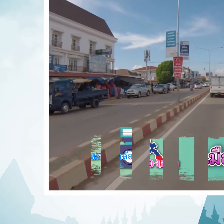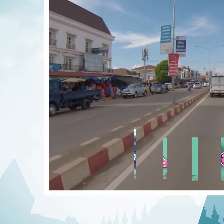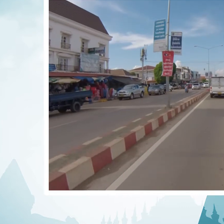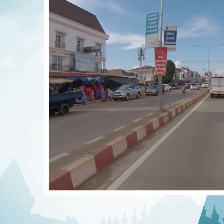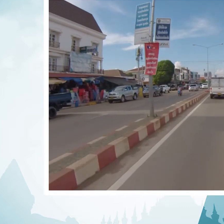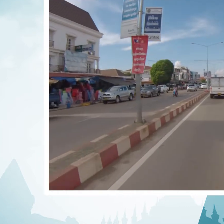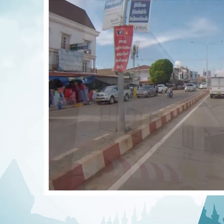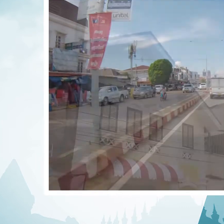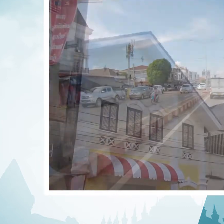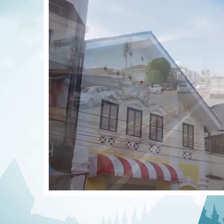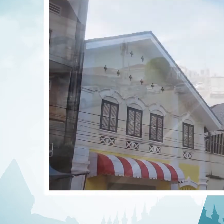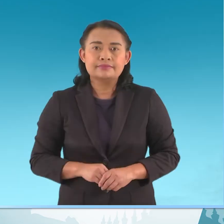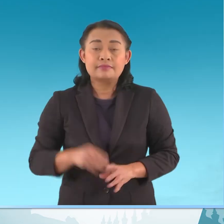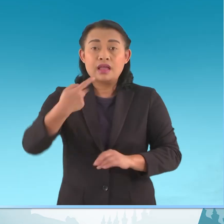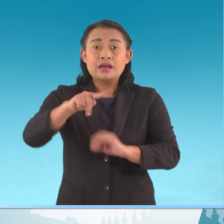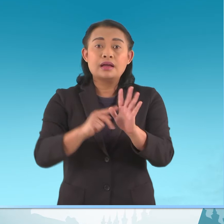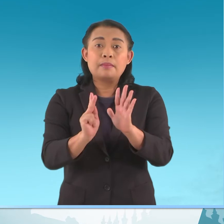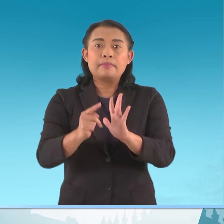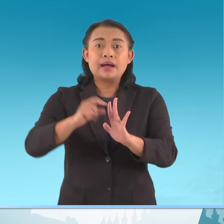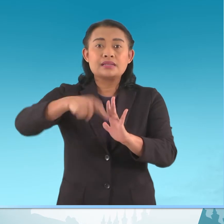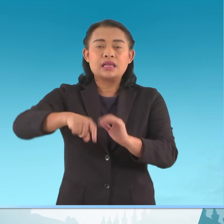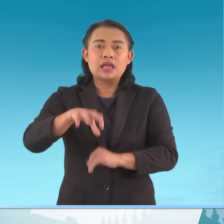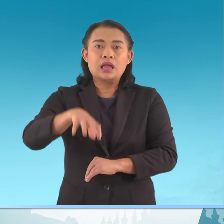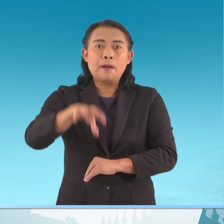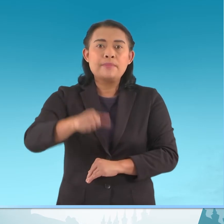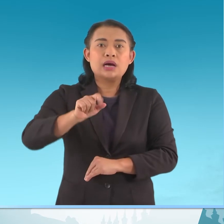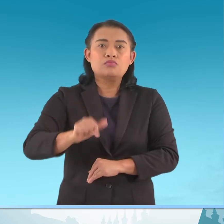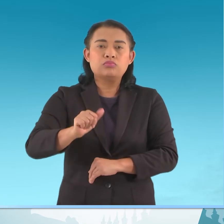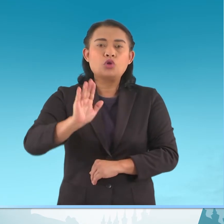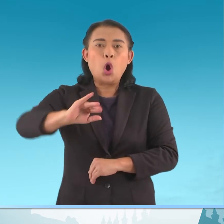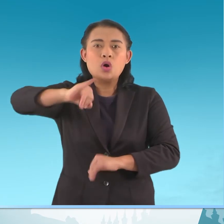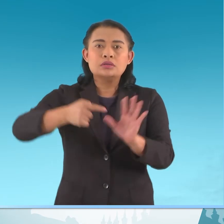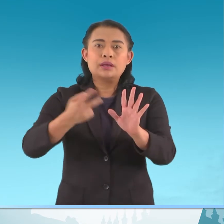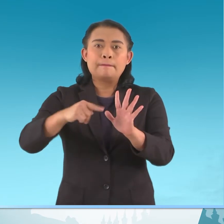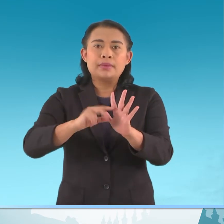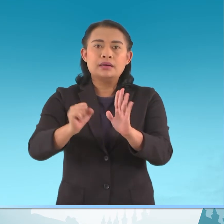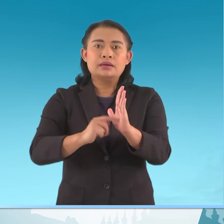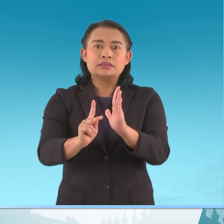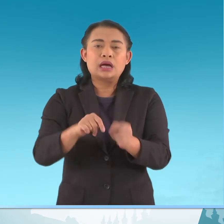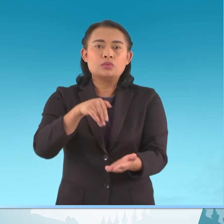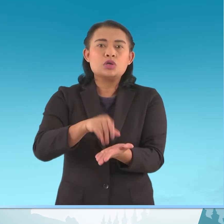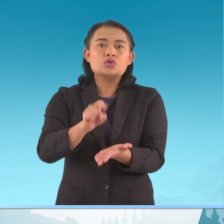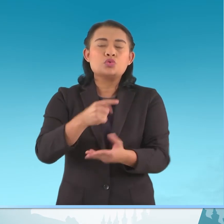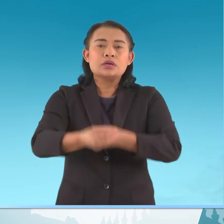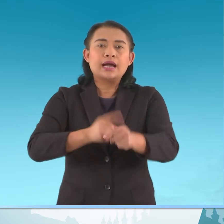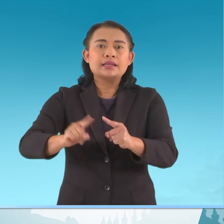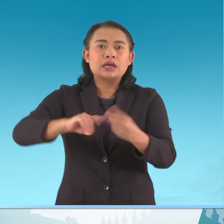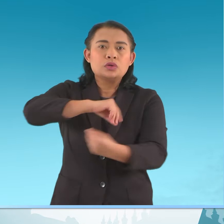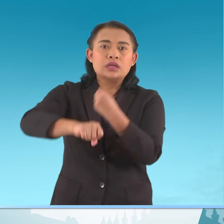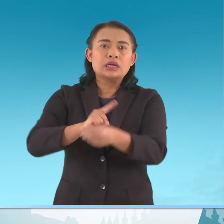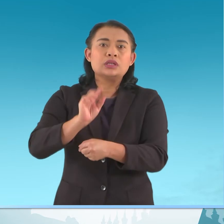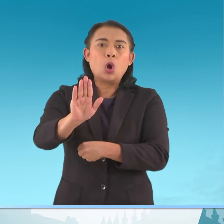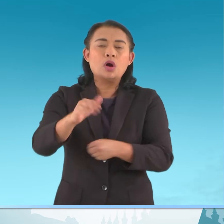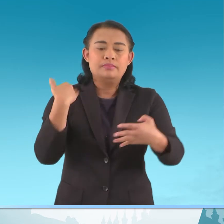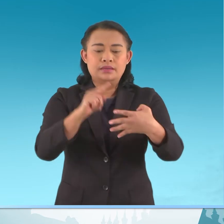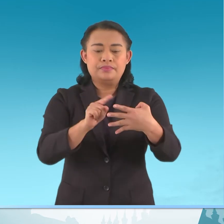ร้านปักเศษเป็นเมืองหลวงของแขวงจำปาสักครับที่นี่คือศูนย์กลางทางเศรษฐกิจของทั้ง 4แขวงทาง